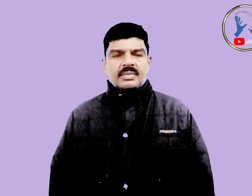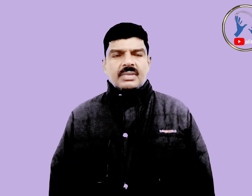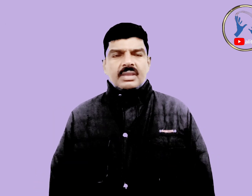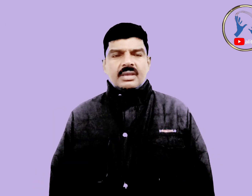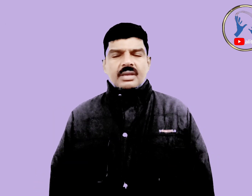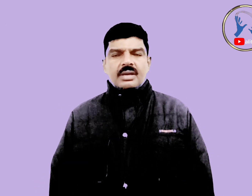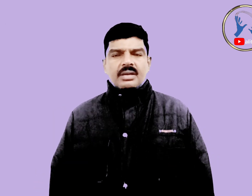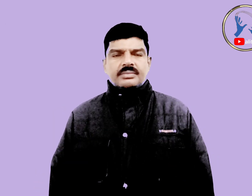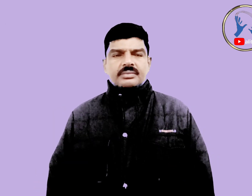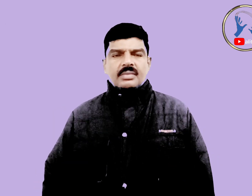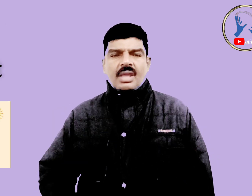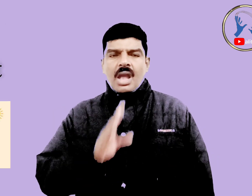गरम